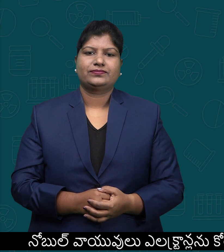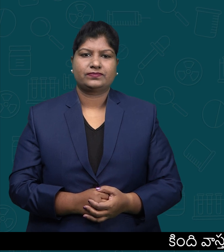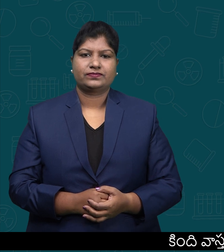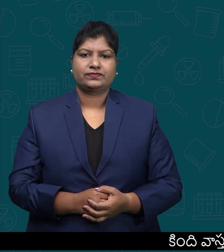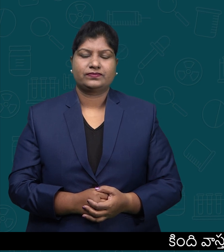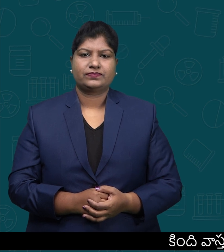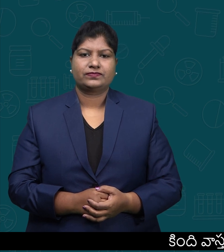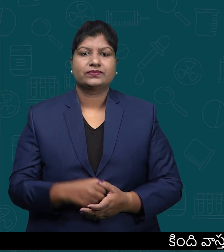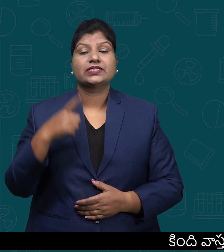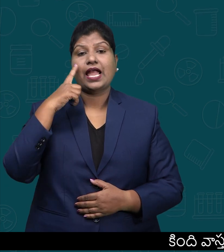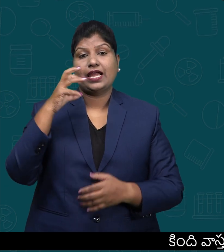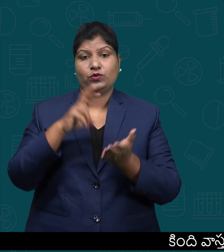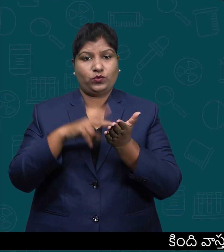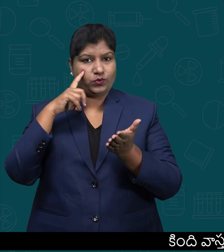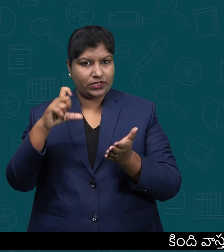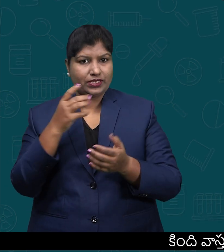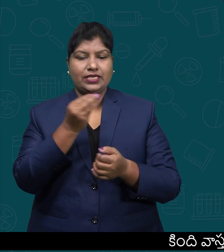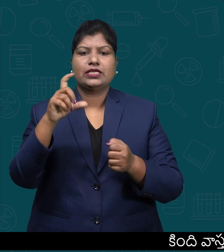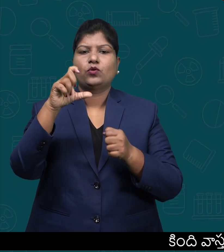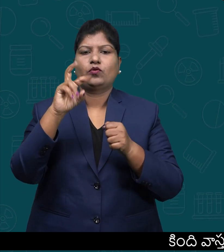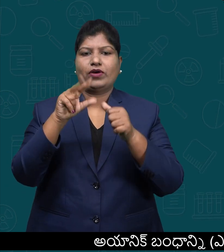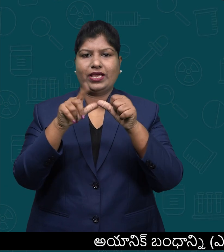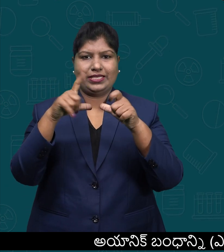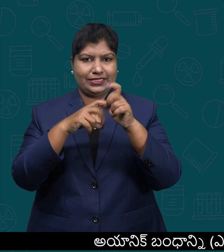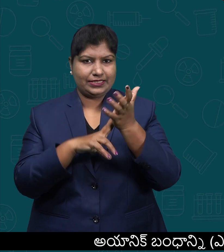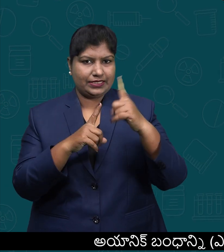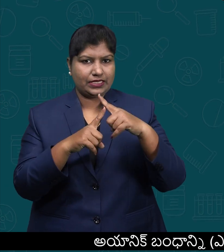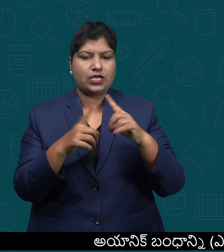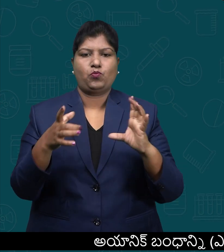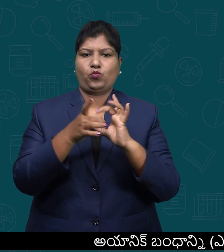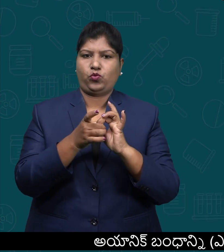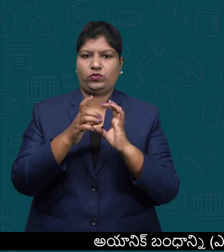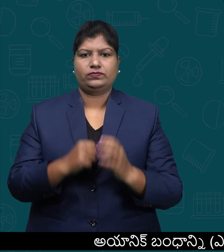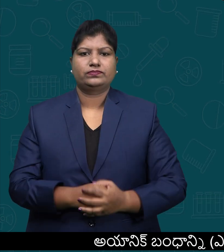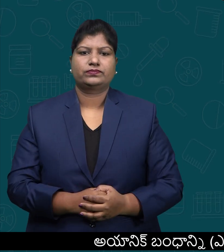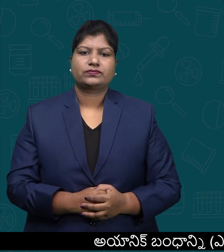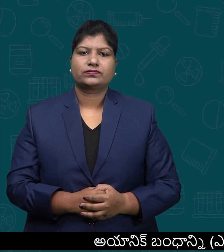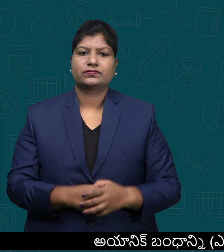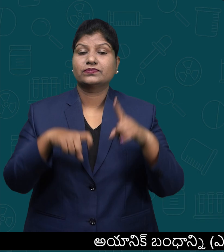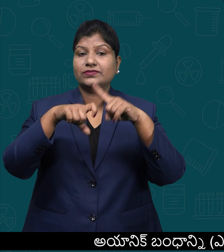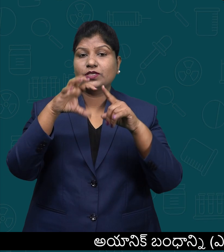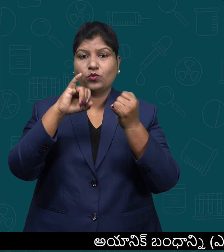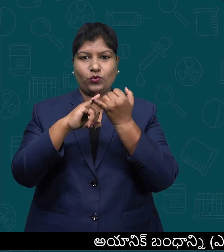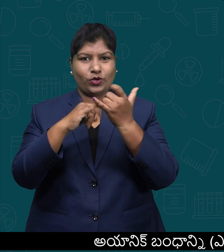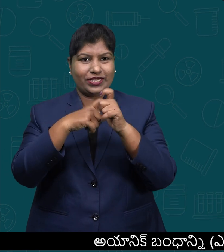కింద వాస్తవాల ఆధారంగా కోసెల్ అయానిక్ బంధాన్ని ఎలక్ట్రోస్టాటిక్ బాండ్